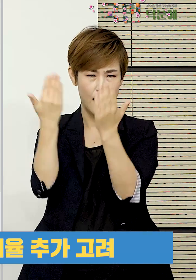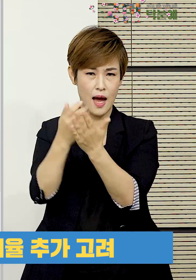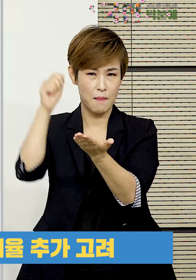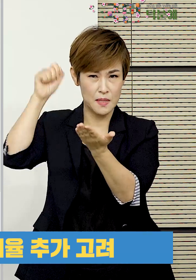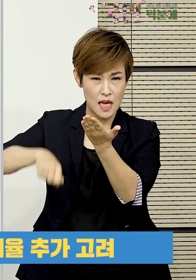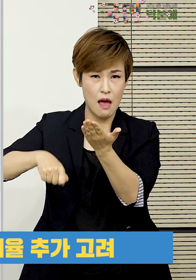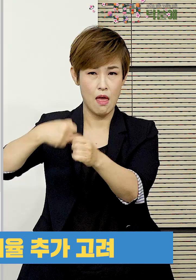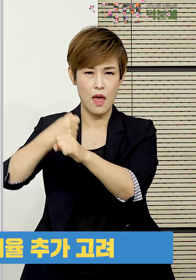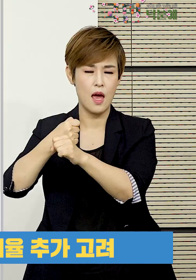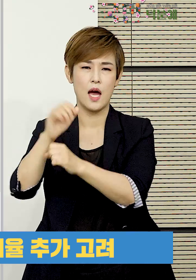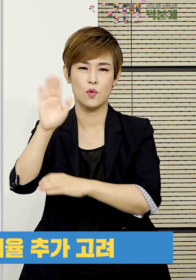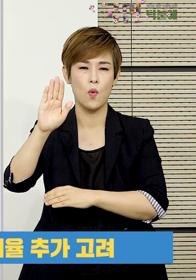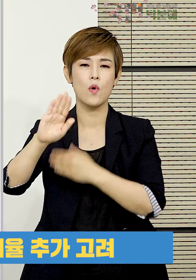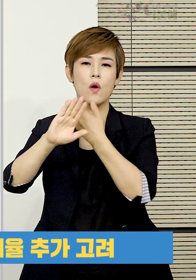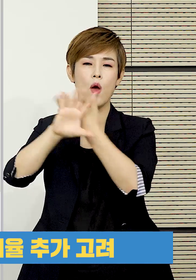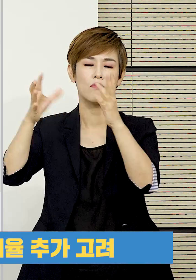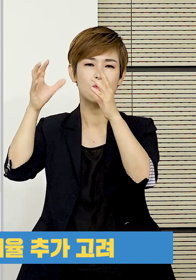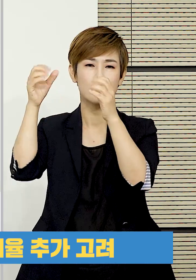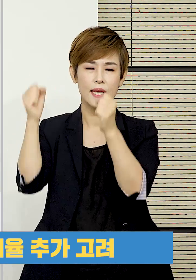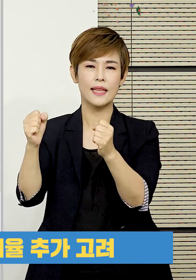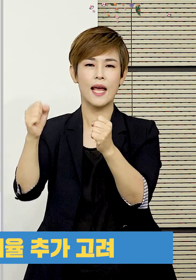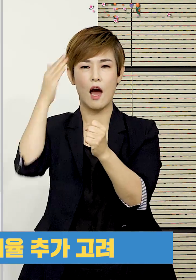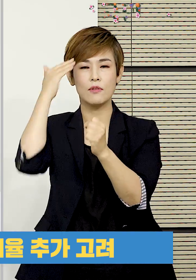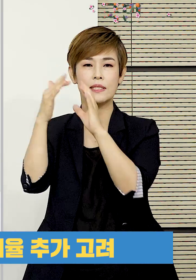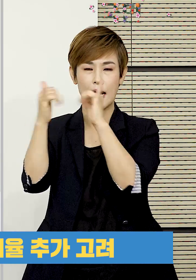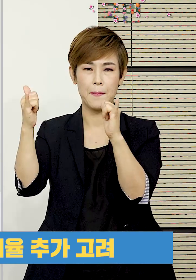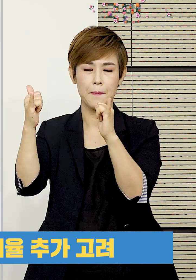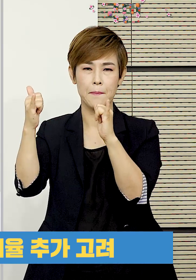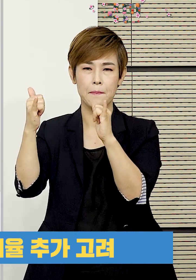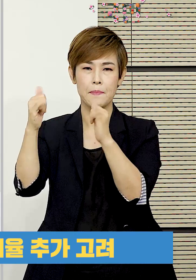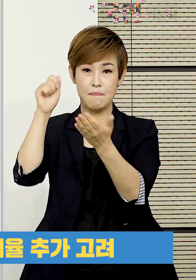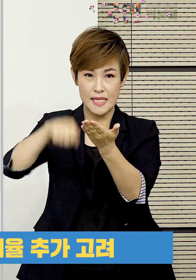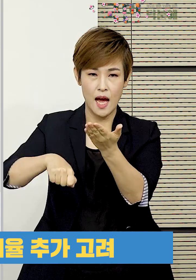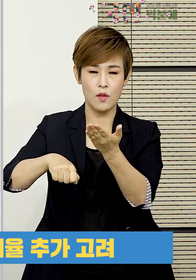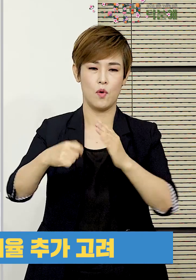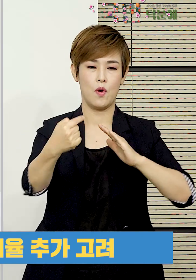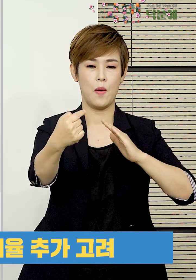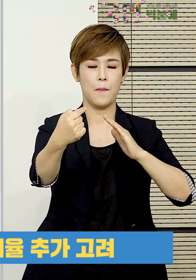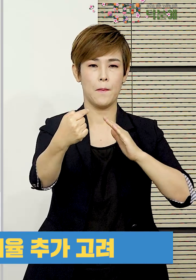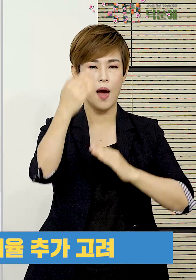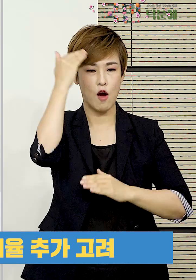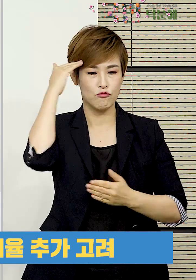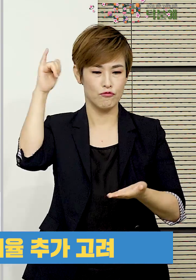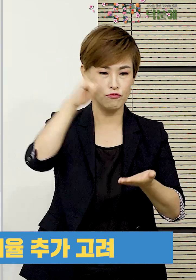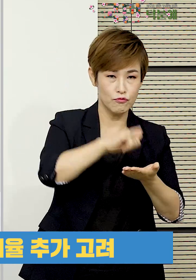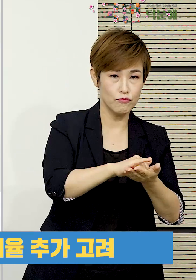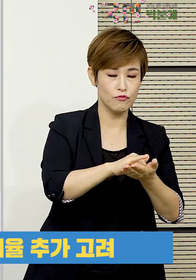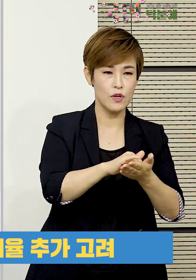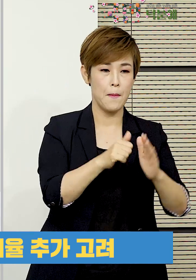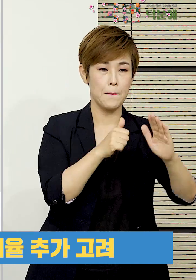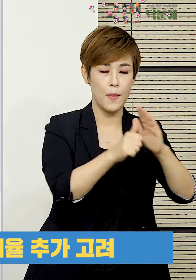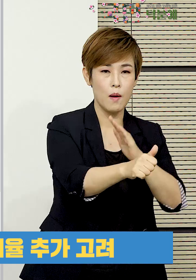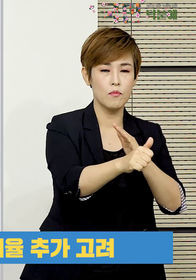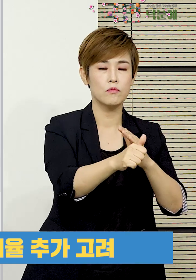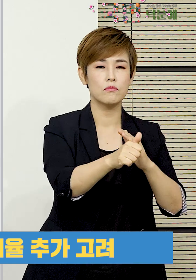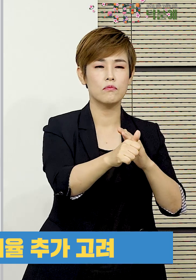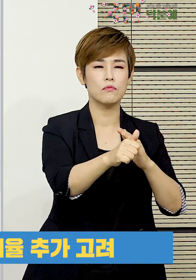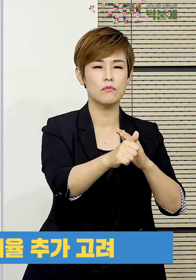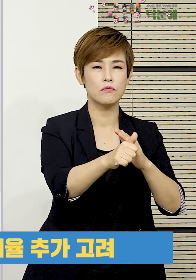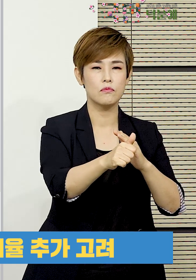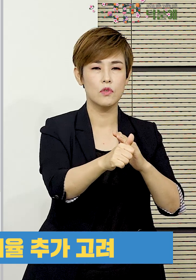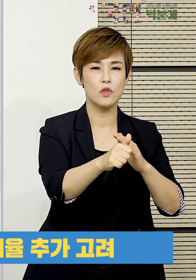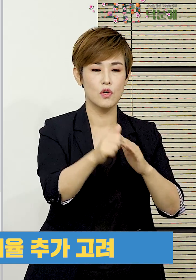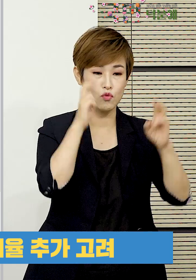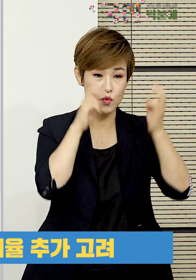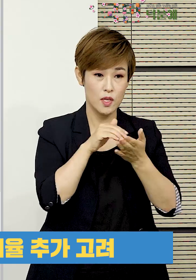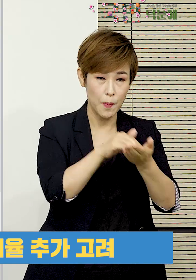비자를 갖고 계신 분들이 그 대상이 되는 건 아니고요. 재외동포 비자랑 방문 취업 동포 비자를